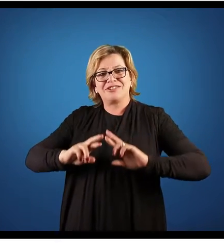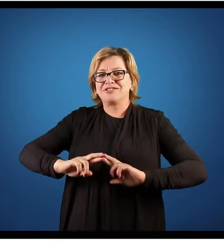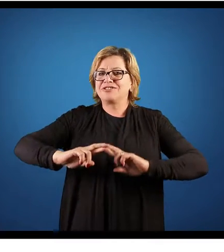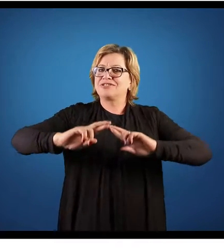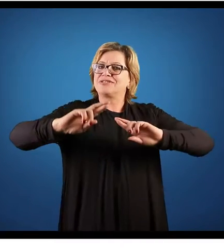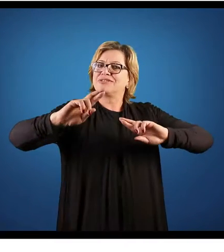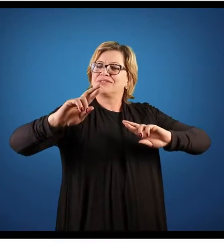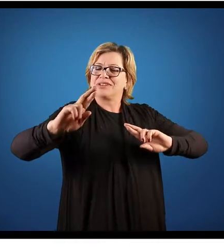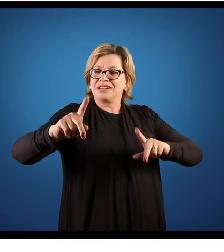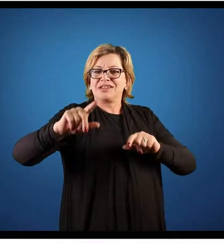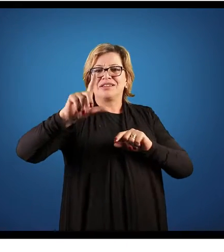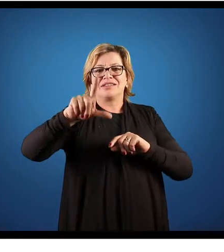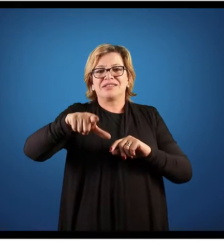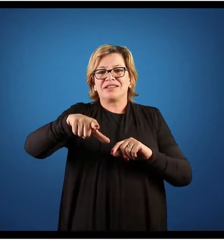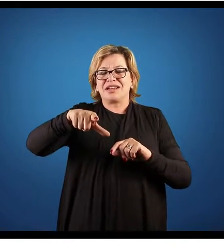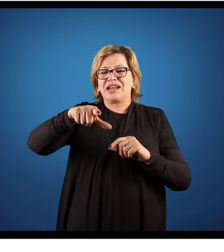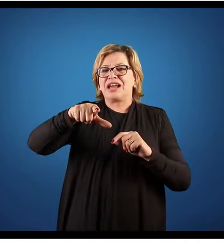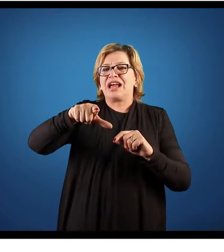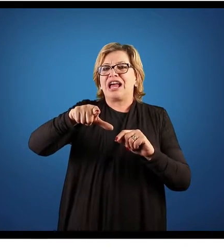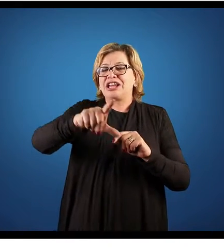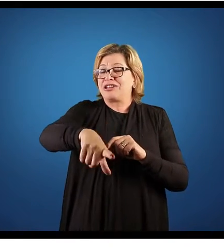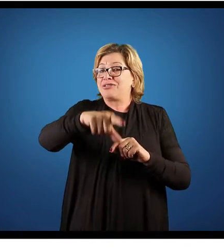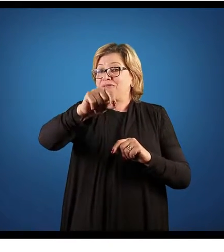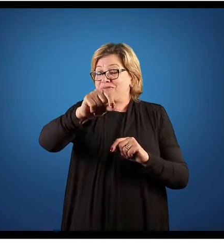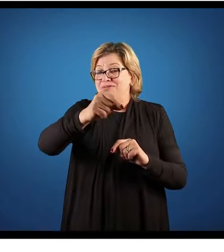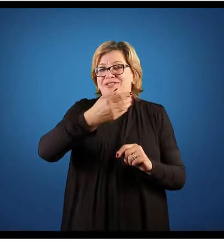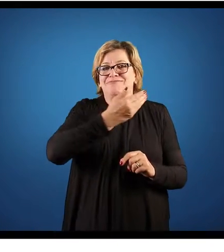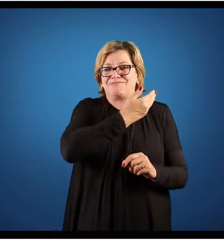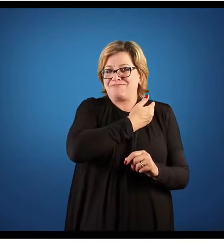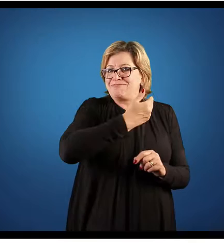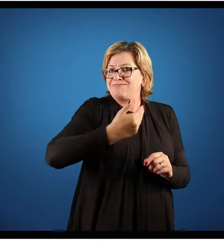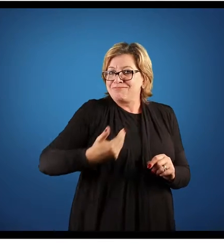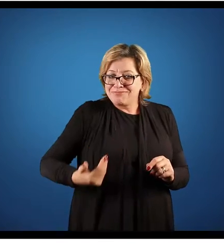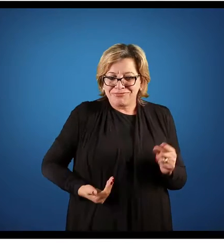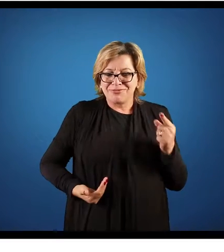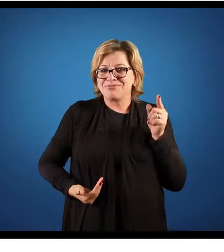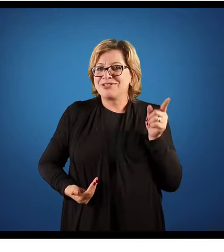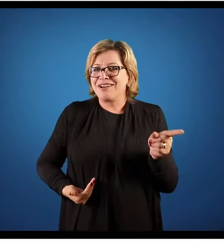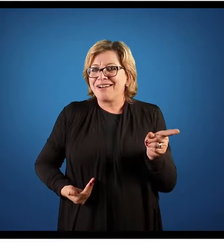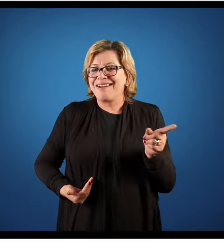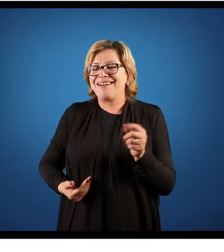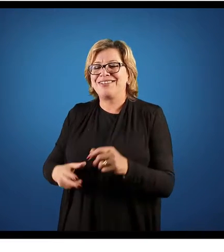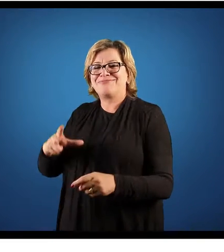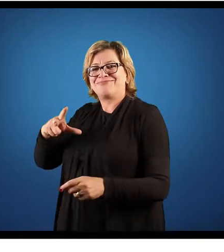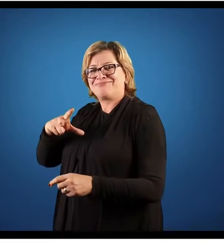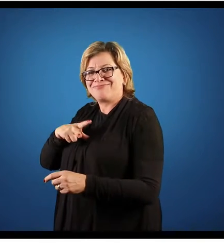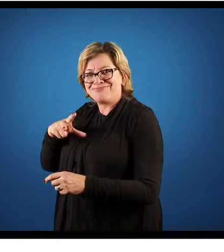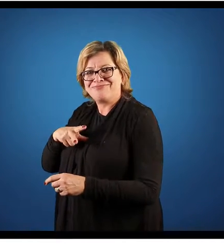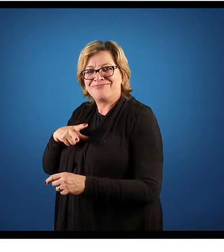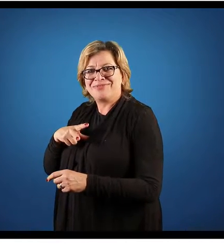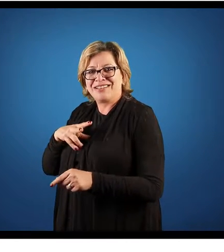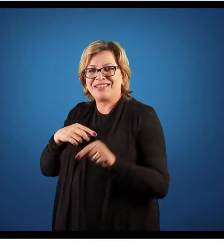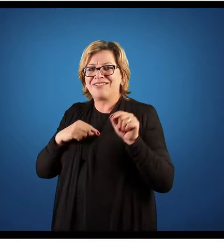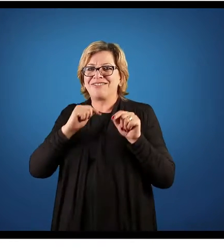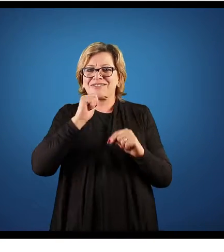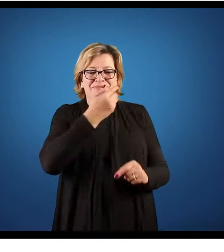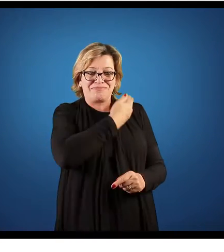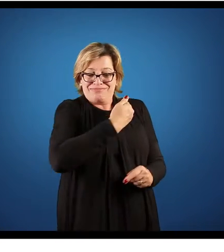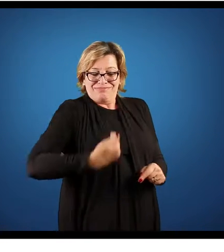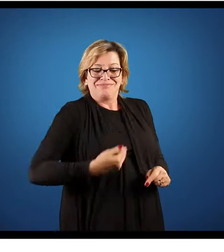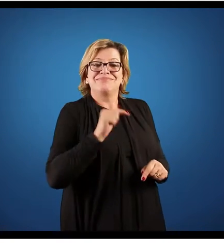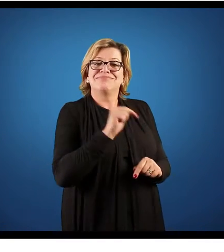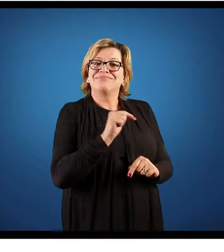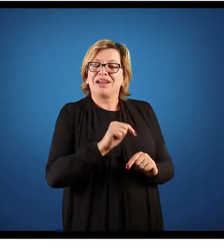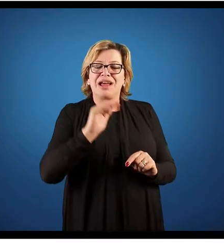dos processos decisórios do setor público em no setor privado então é muito interessante nós entendermos